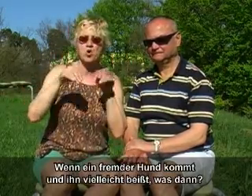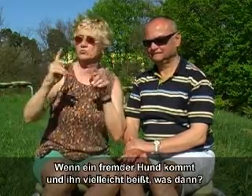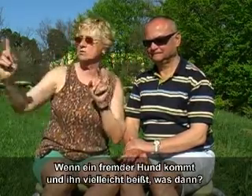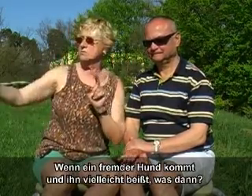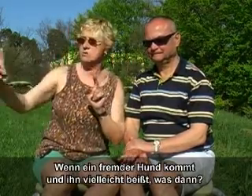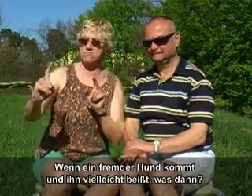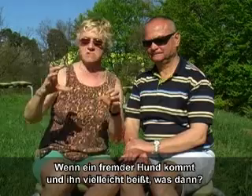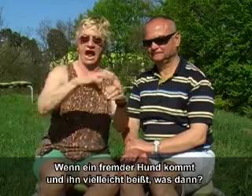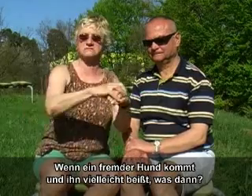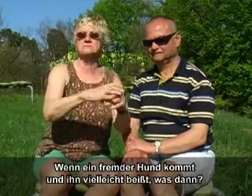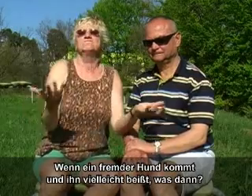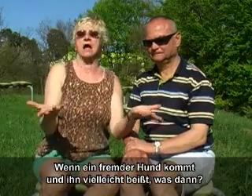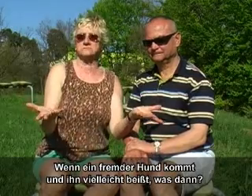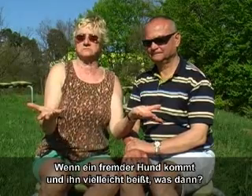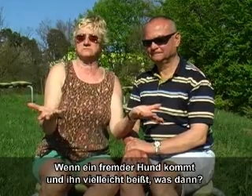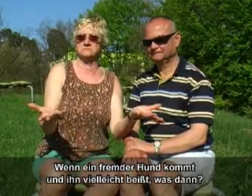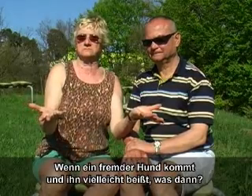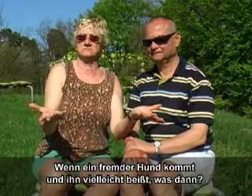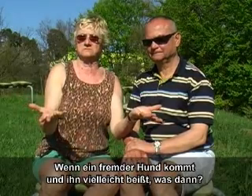Wenn ein fremder Hund kommt und ihn vielleicht beißt, was dann?